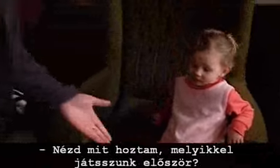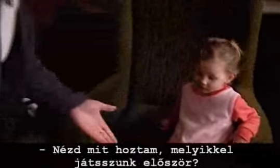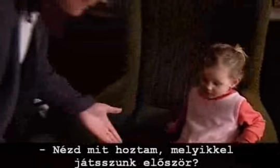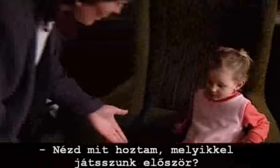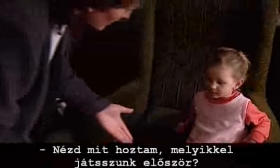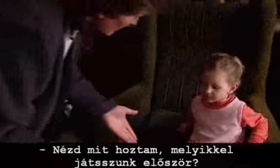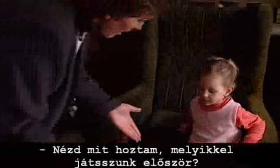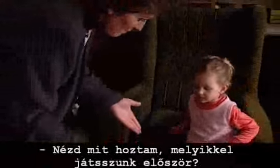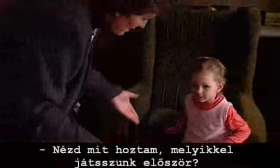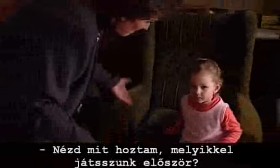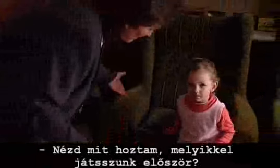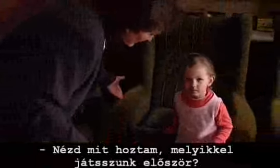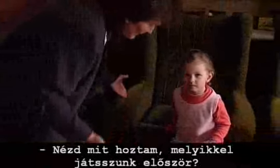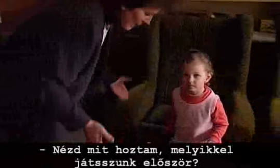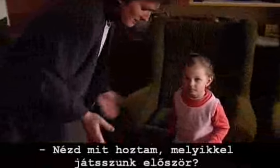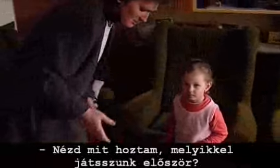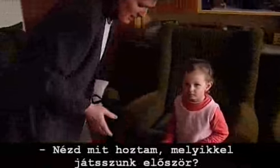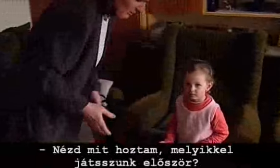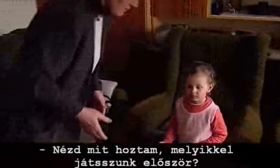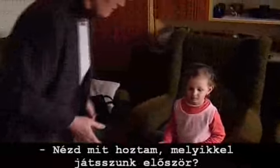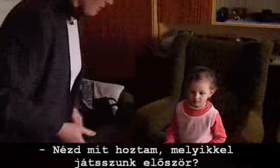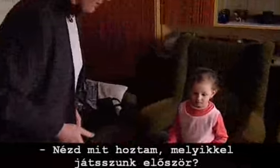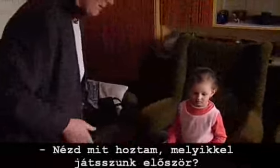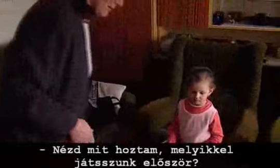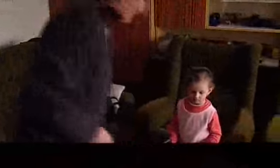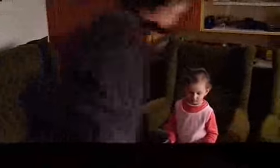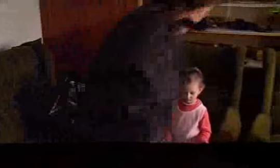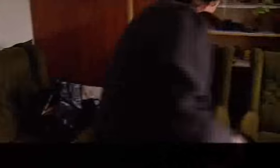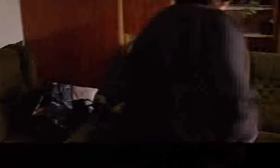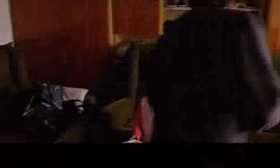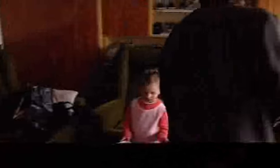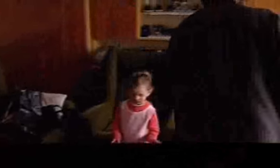Nézd ide, mit hoztam! Melyikkel játszunk először?